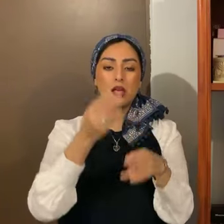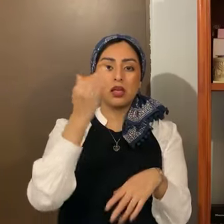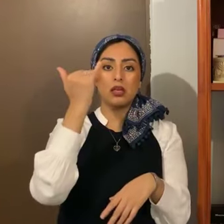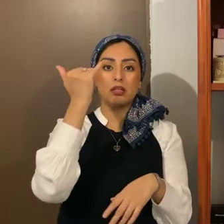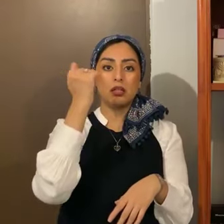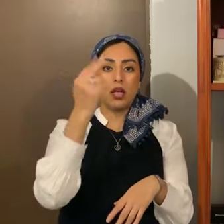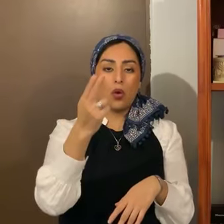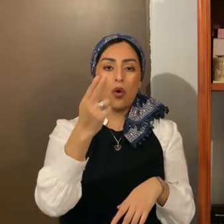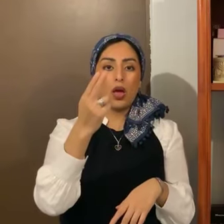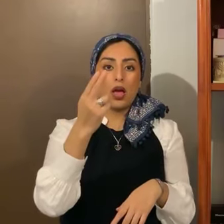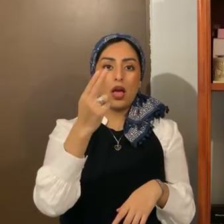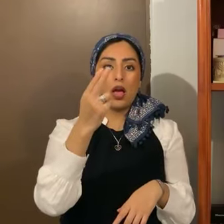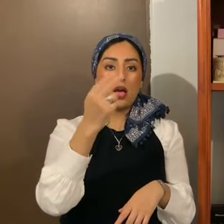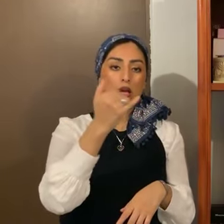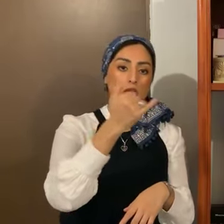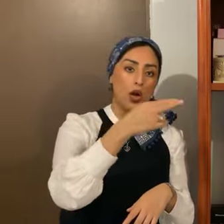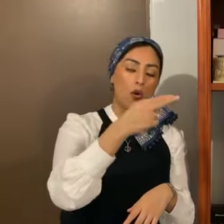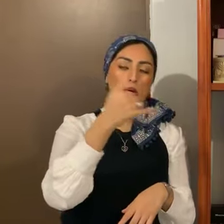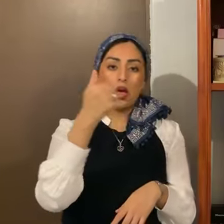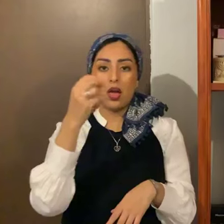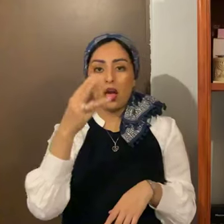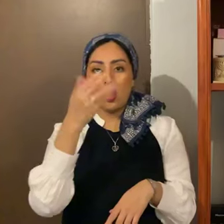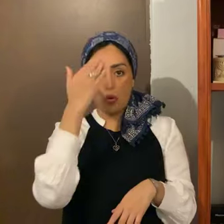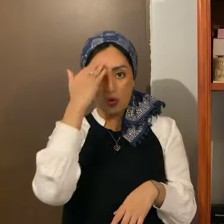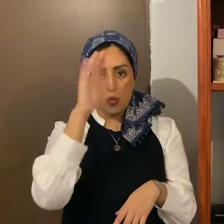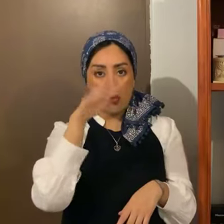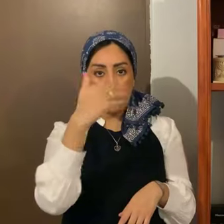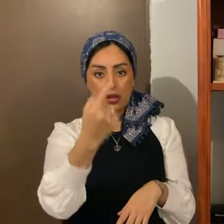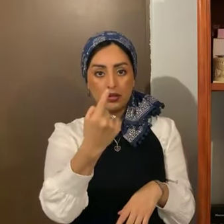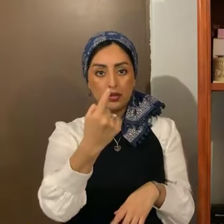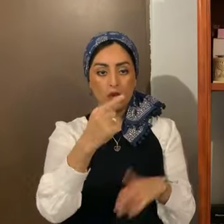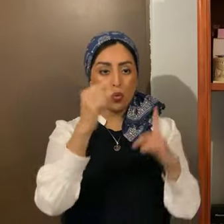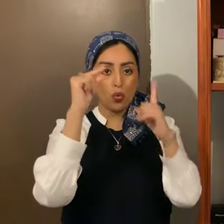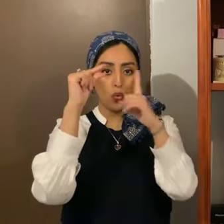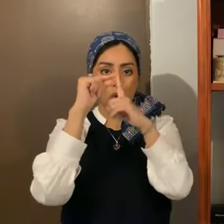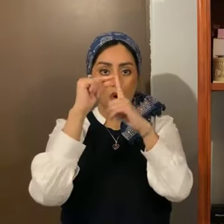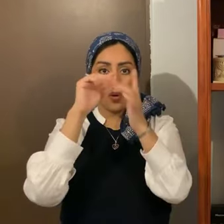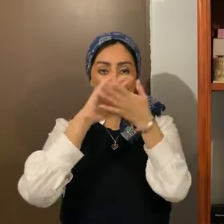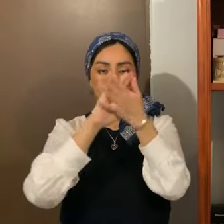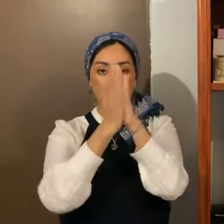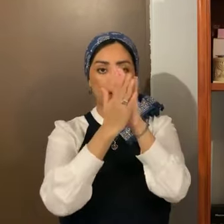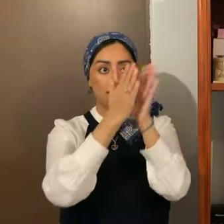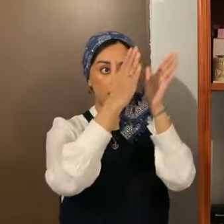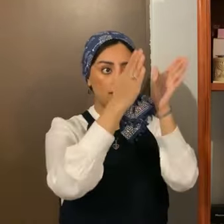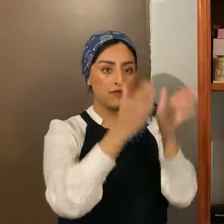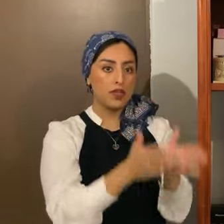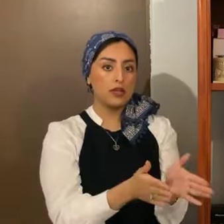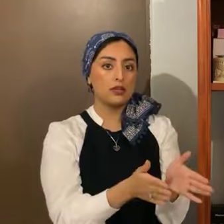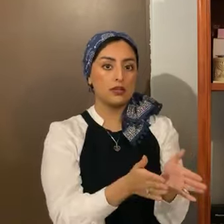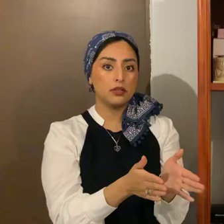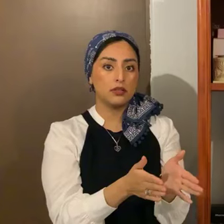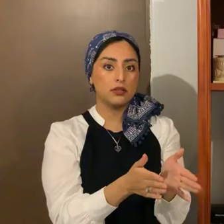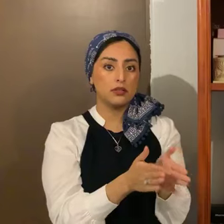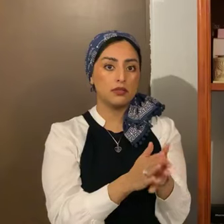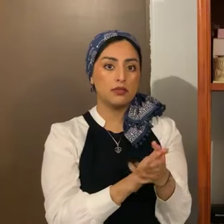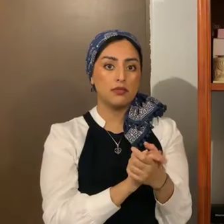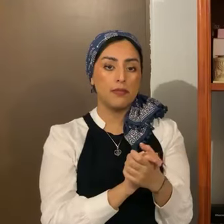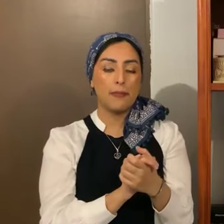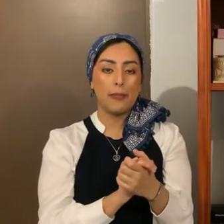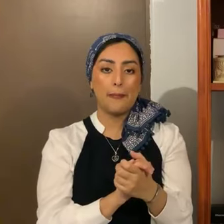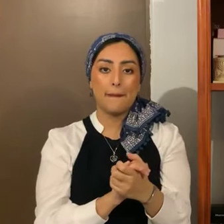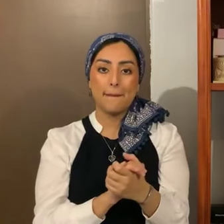nombre de Yahweh, quien es Yahshua HaMashiach. La palabra se hizo carne, no el verbo, la palabra.